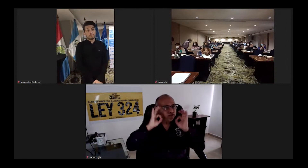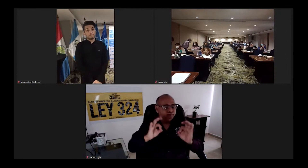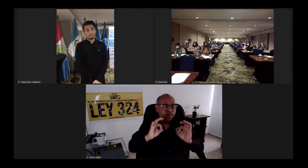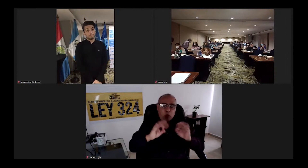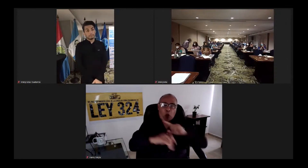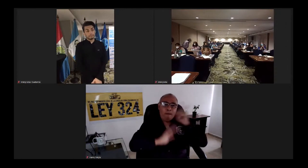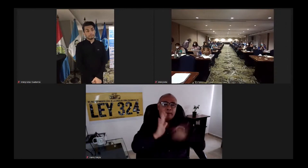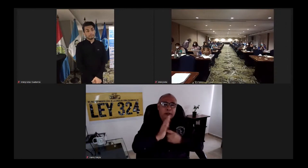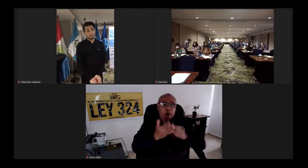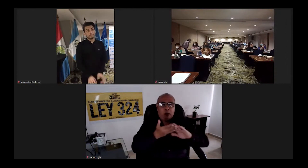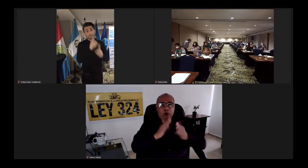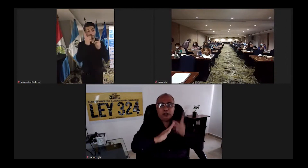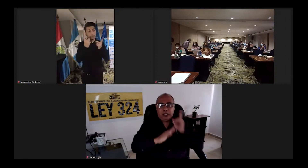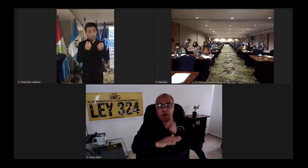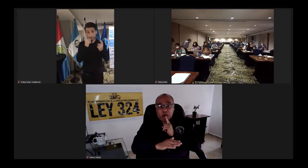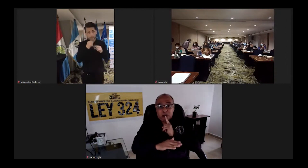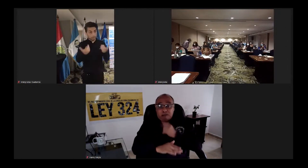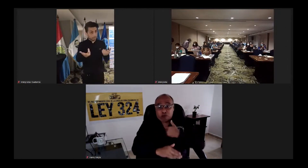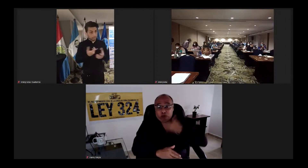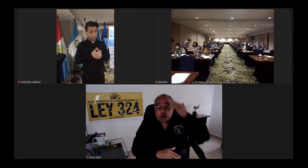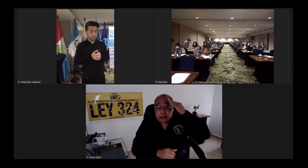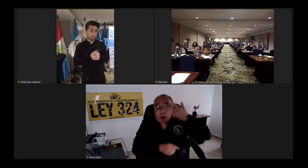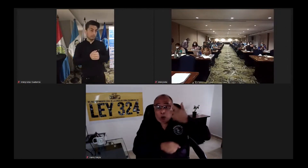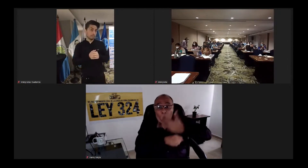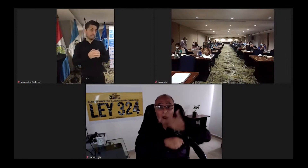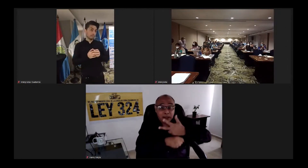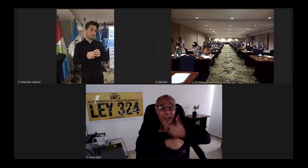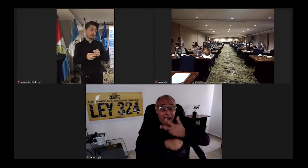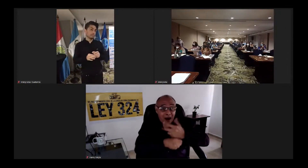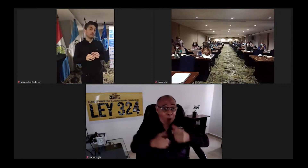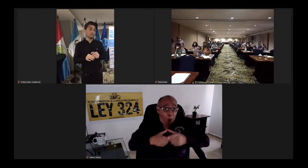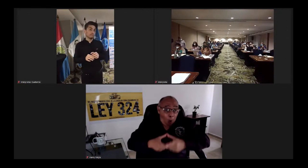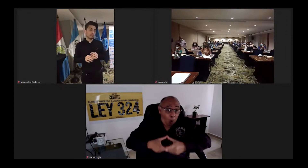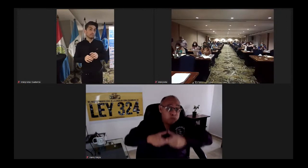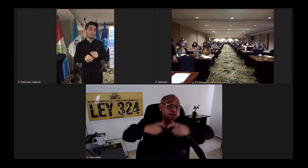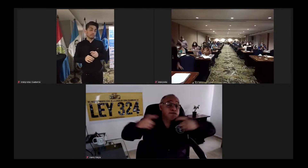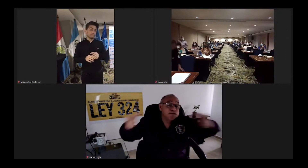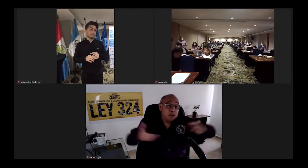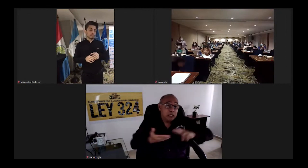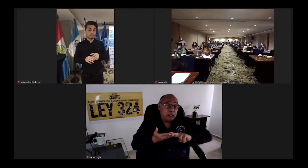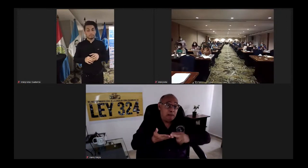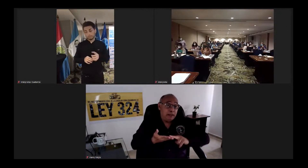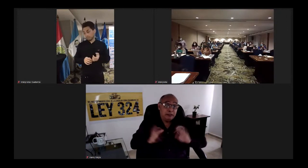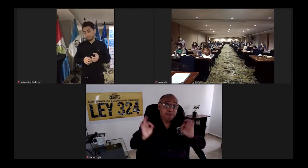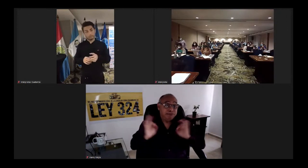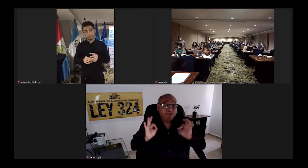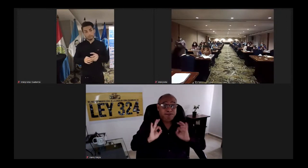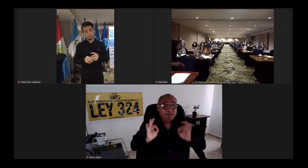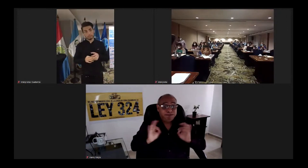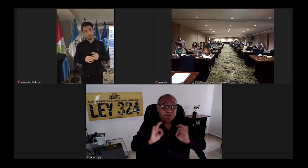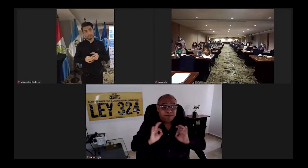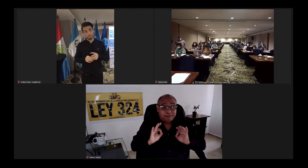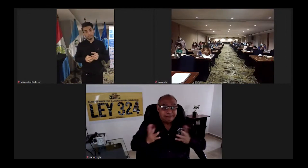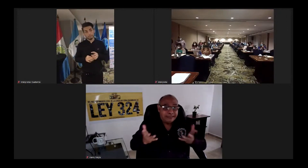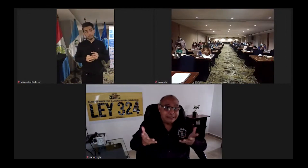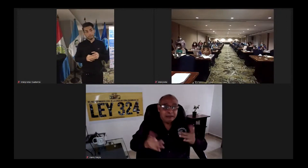proyectos. Las herramientas, el Centro de Relevo es una herramienta de accesibilidad supremamente grande que de seguro